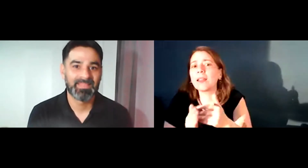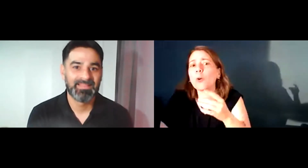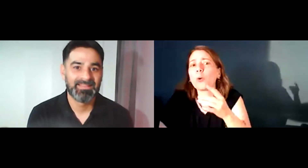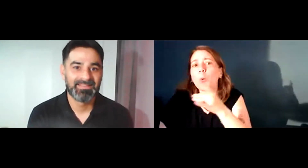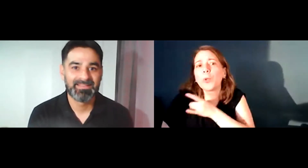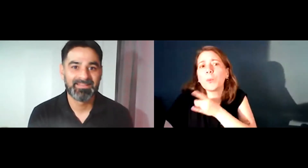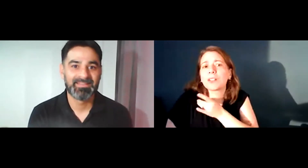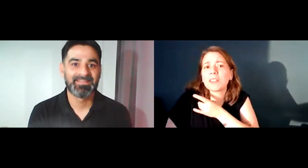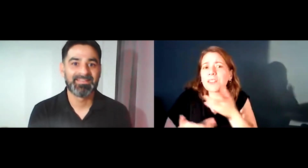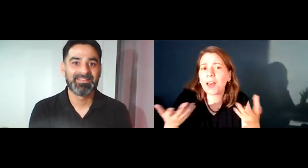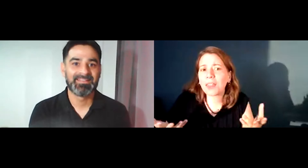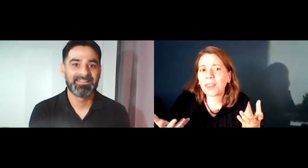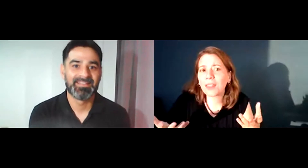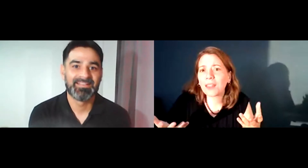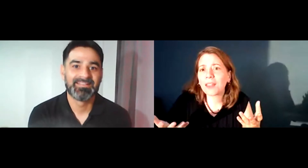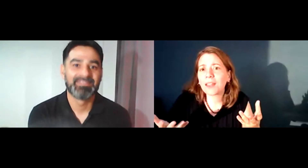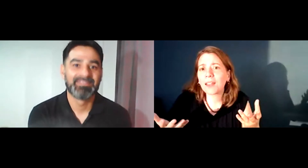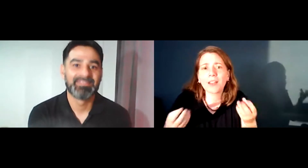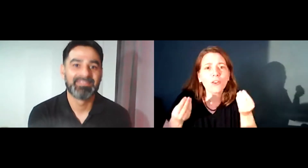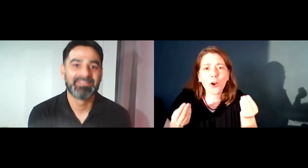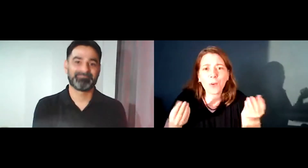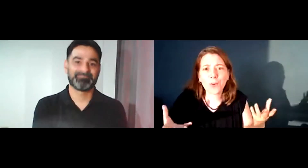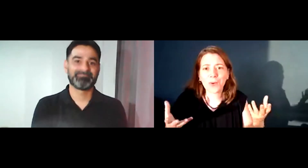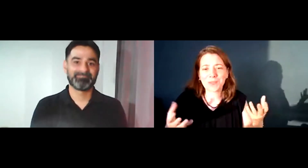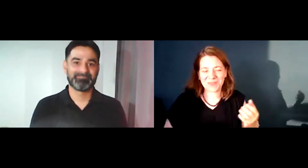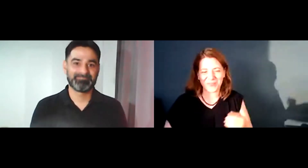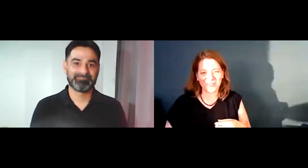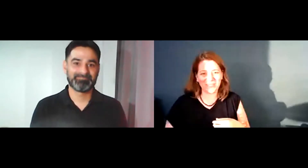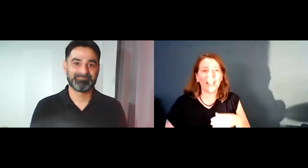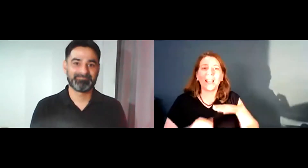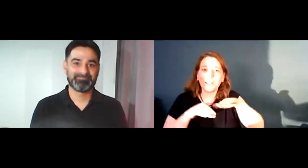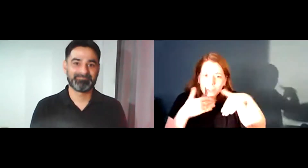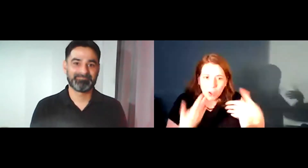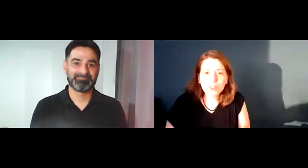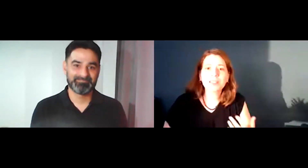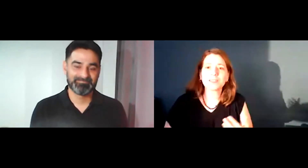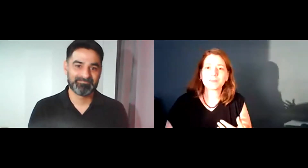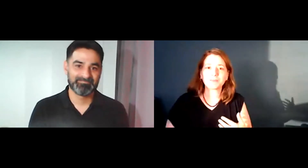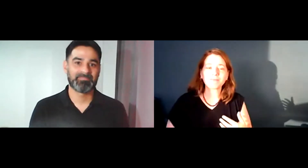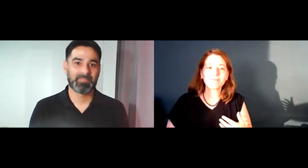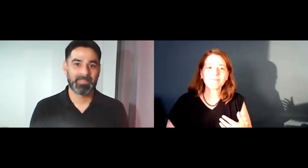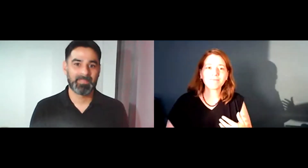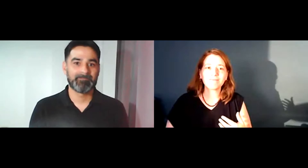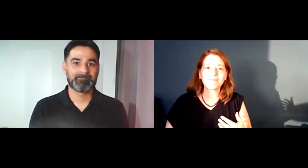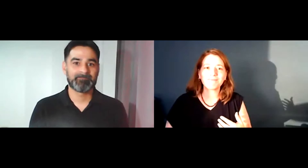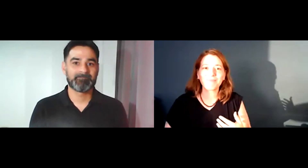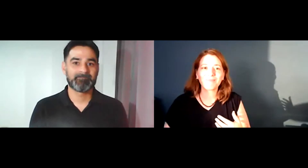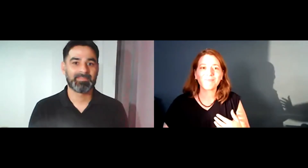les digo que lleven la propuesta, porque yo no creo que la de Burlingame se niegue a poner los nombres de los profesores. Es muy no, agresivo. Por